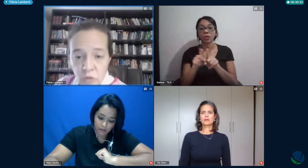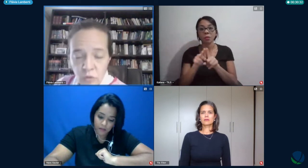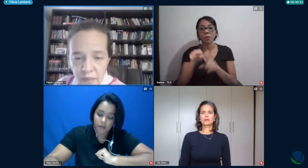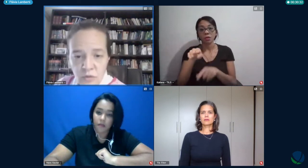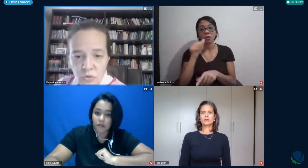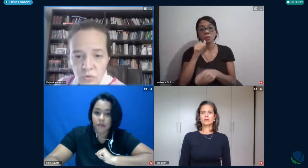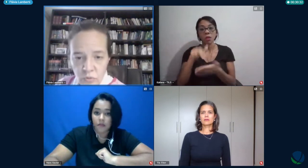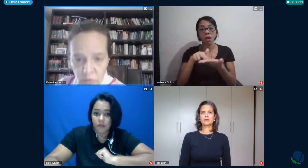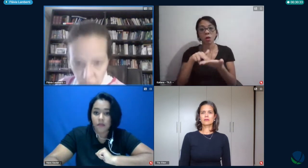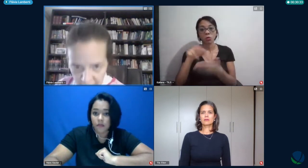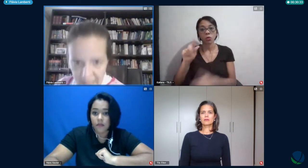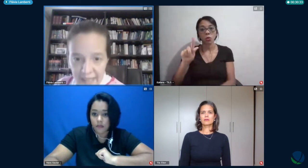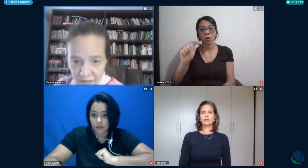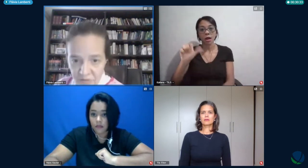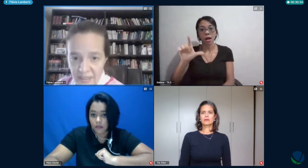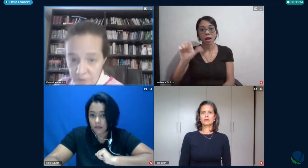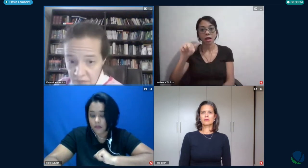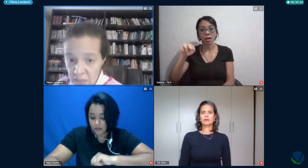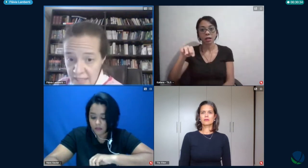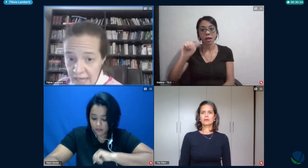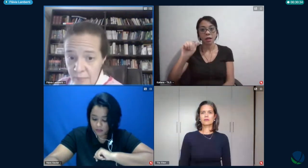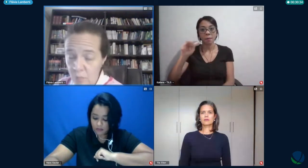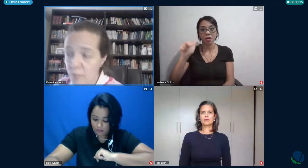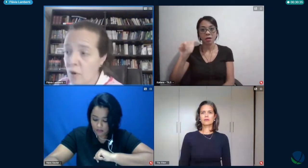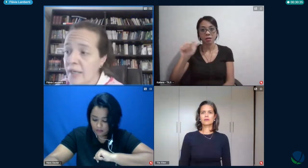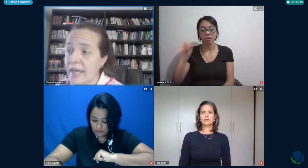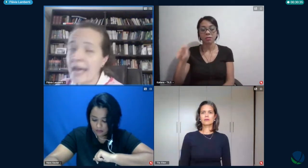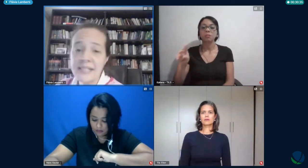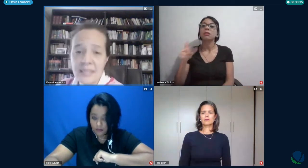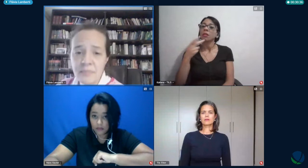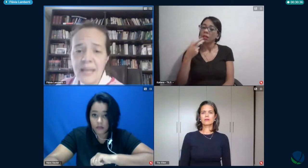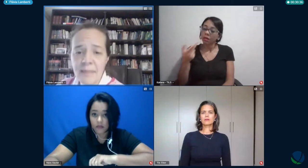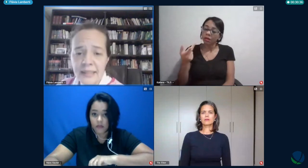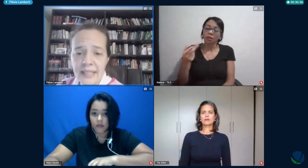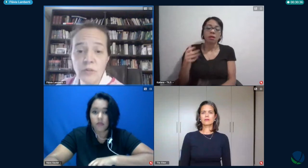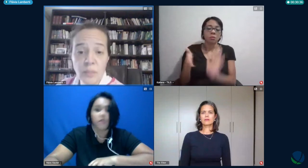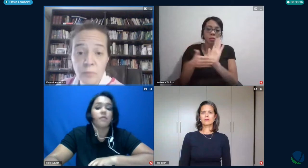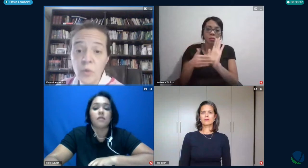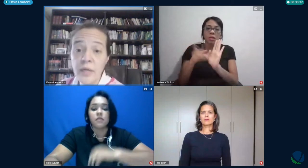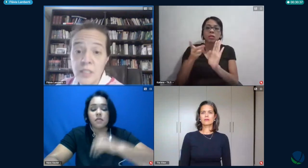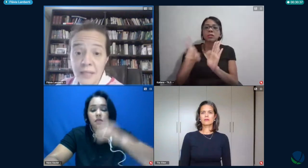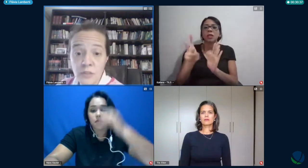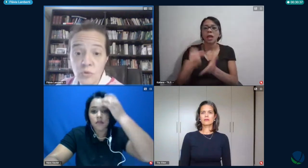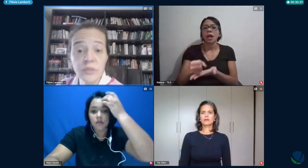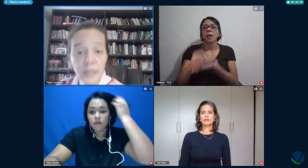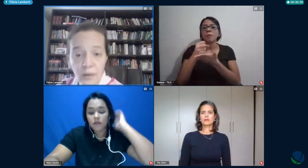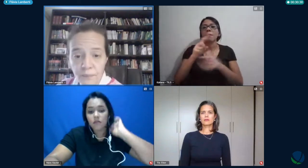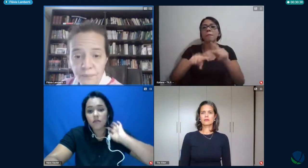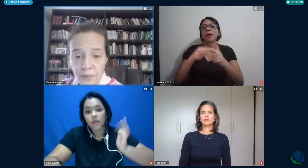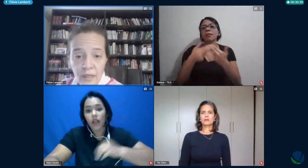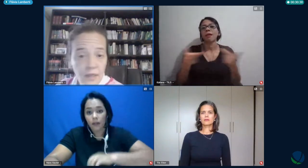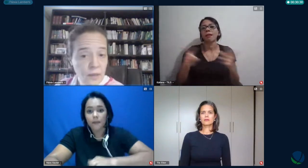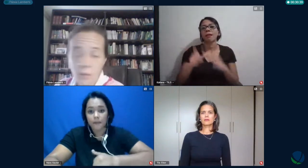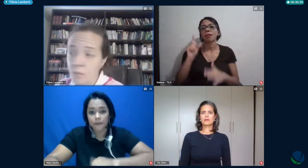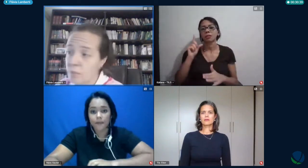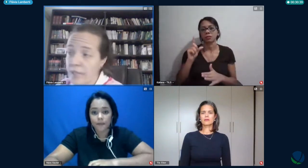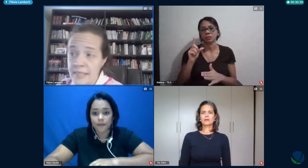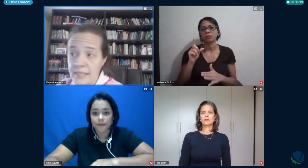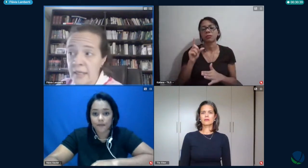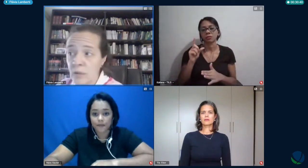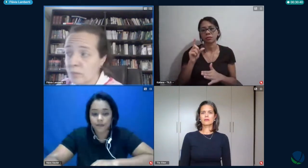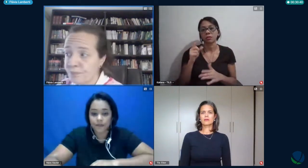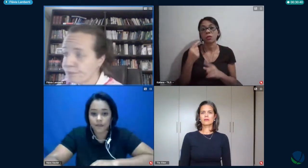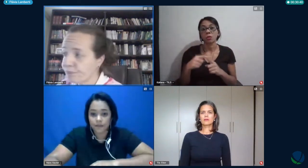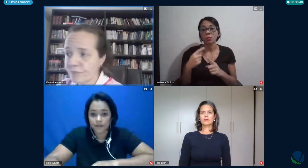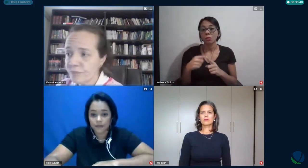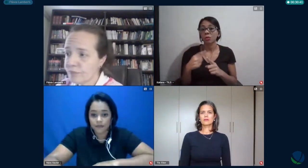faz muito isso, né? Nas fichas que ela propõe, ela sempre dá material de apoio antes para a discussão. Porque,